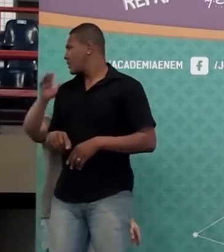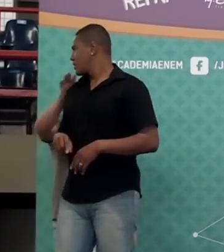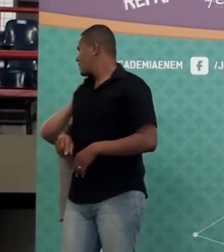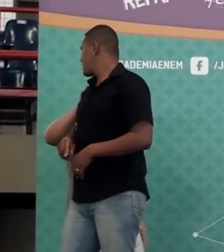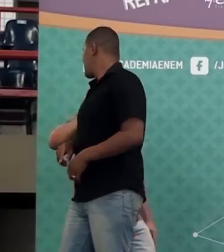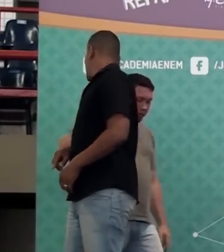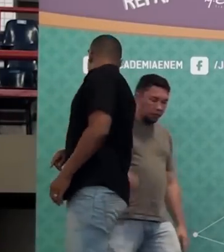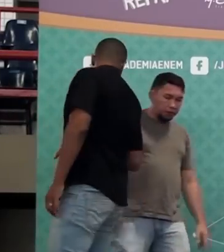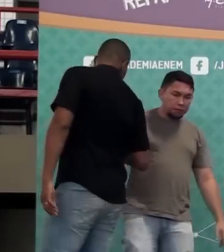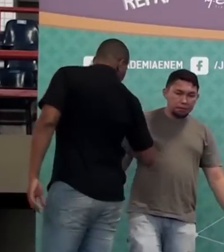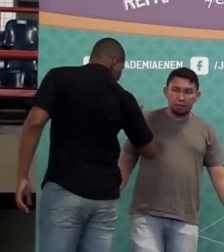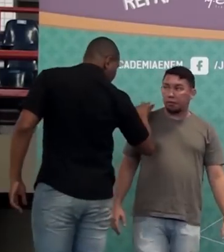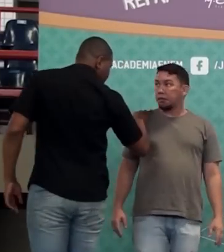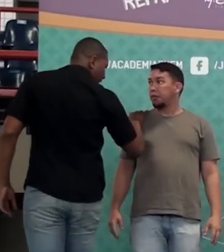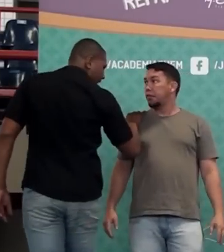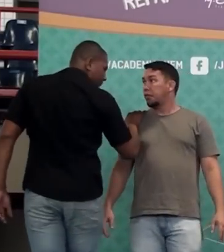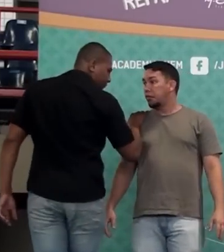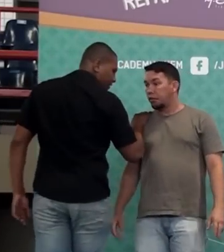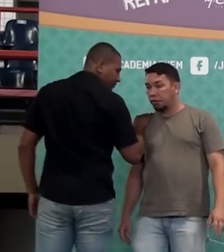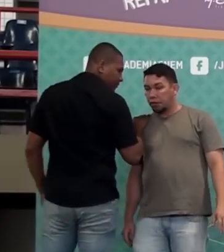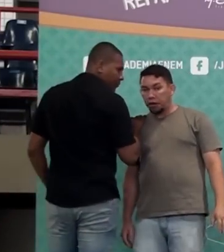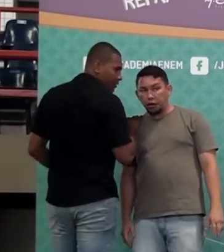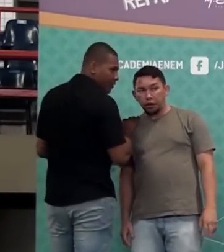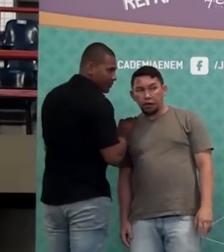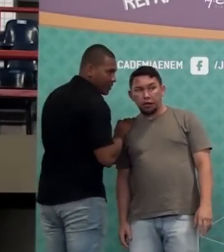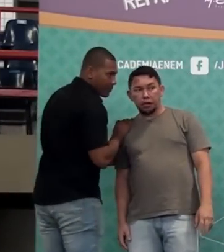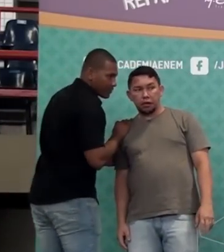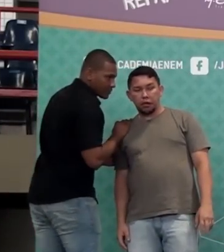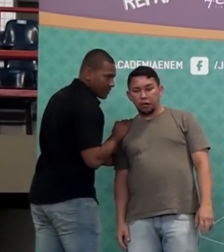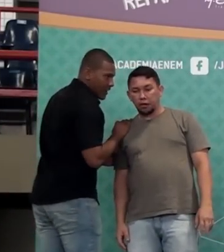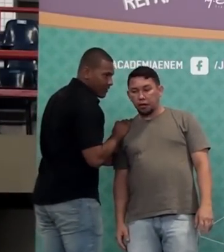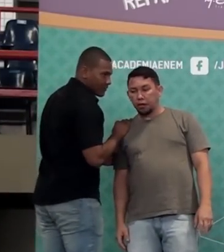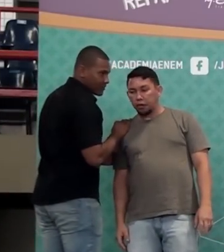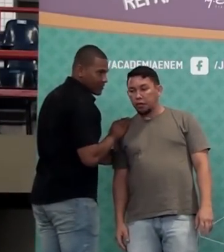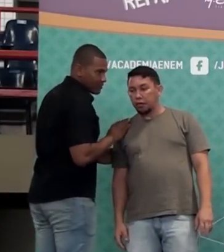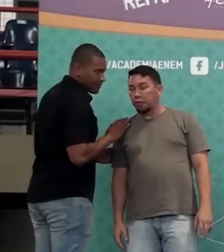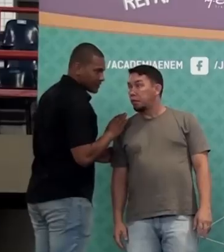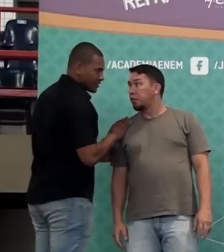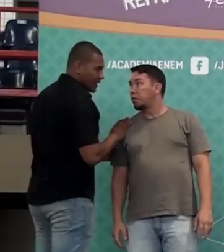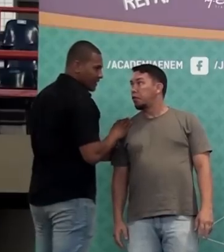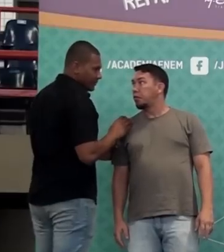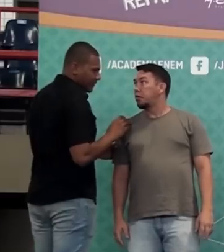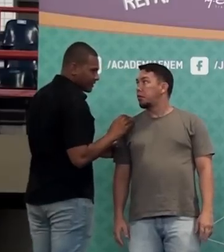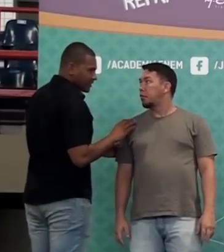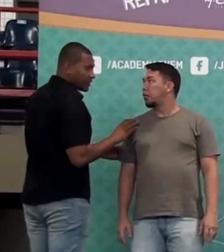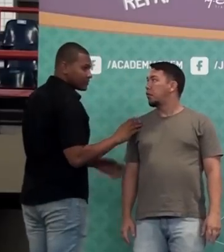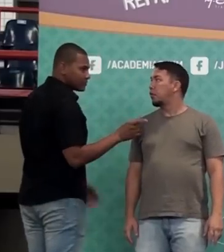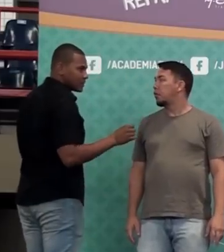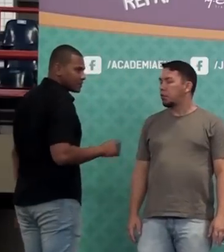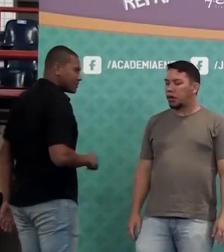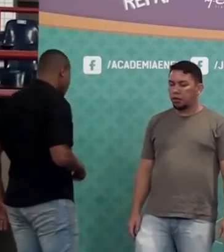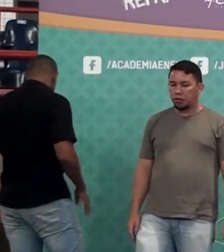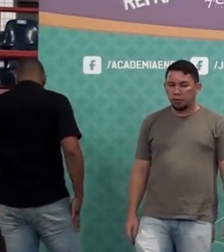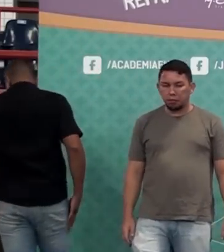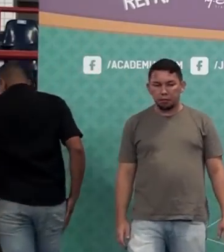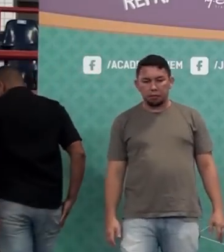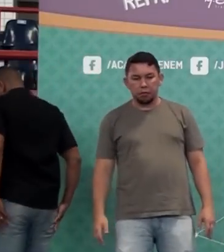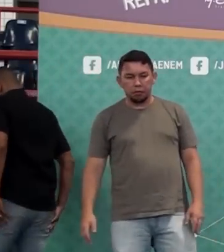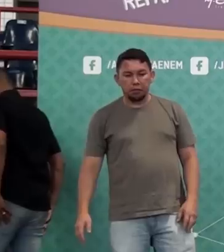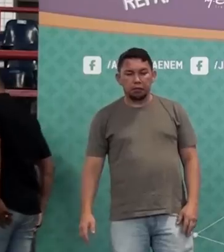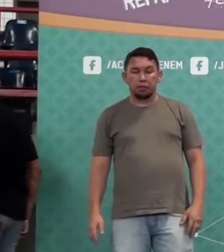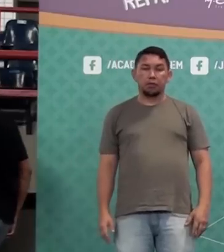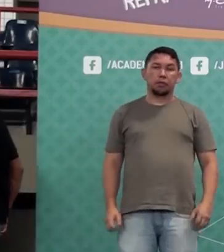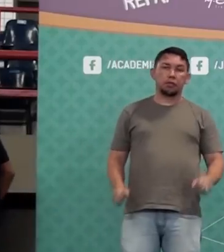sem acento singular, tem com acento plural. Anteontem sempre foi junto, nunca